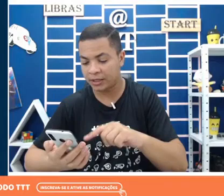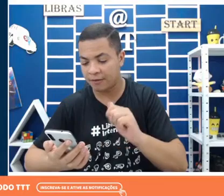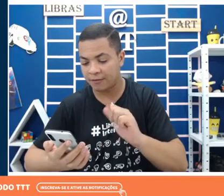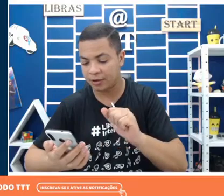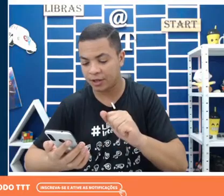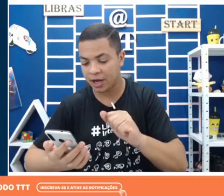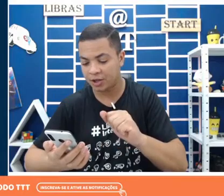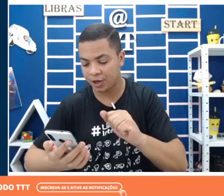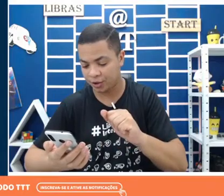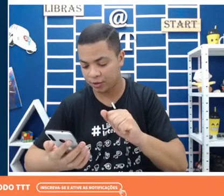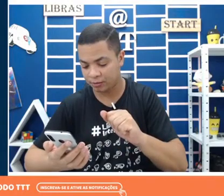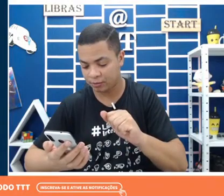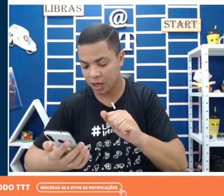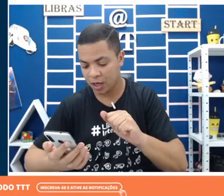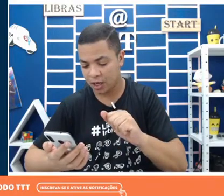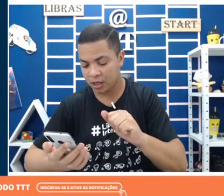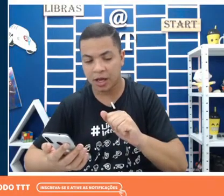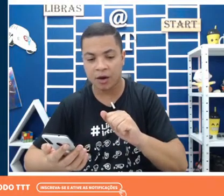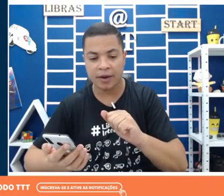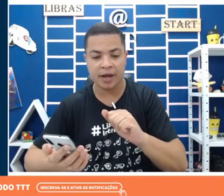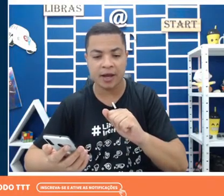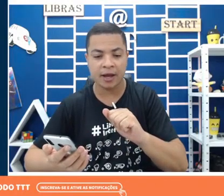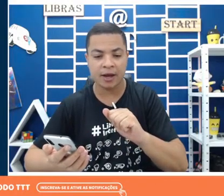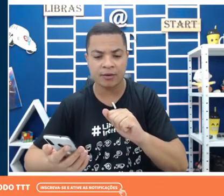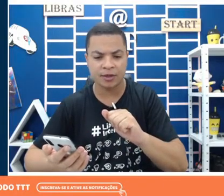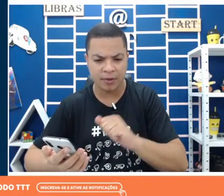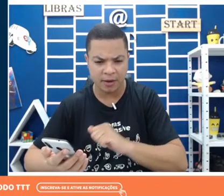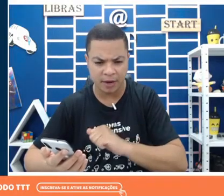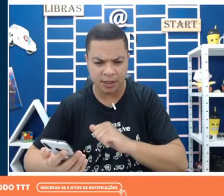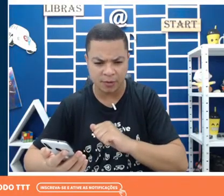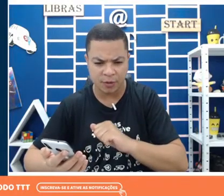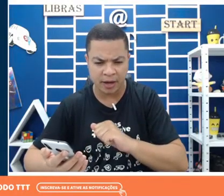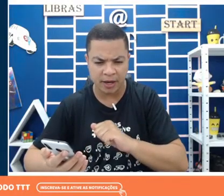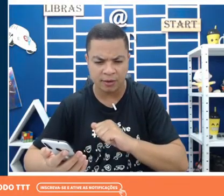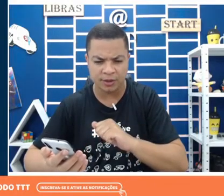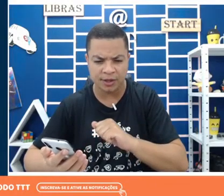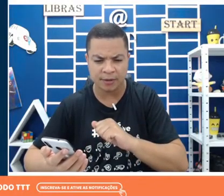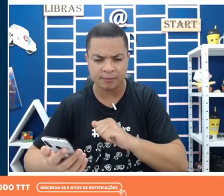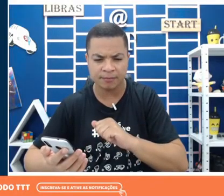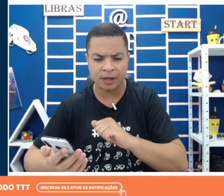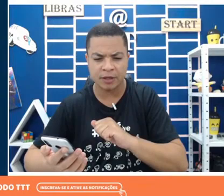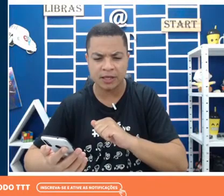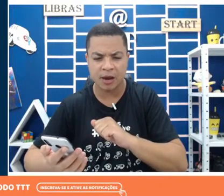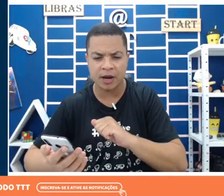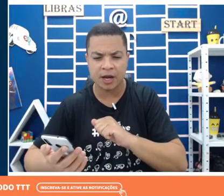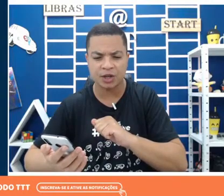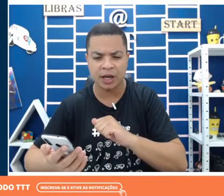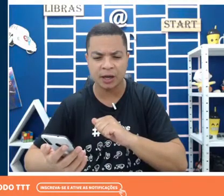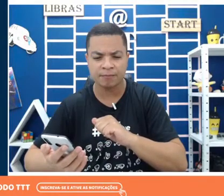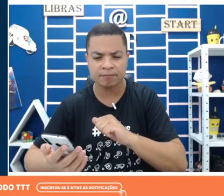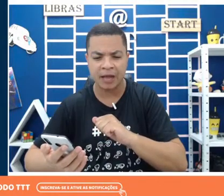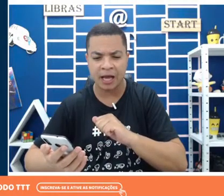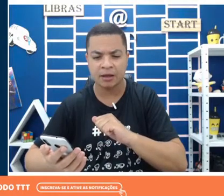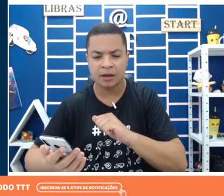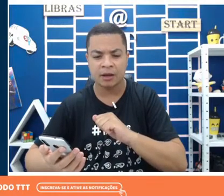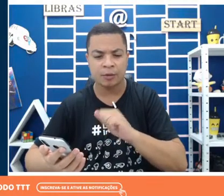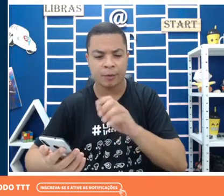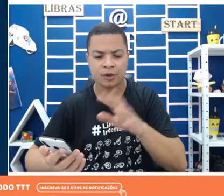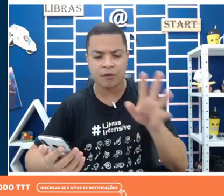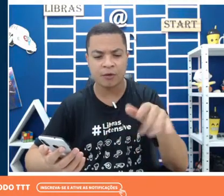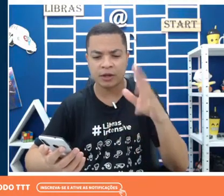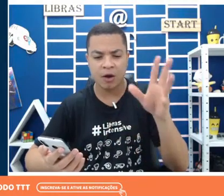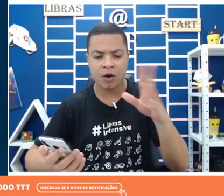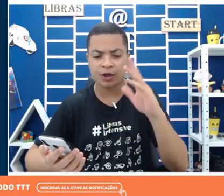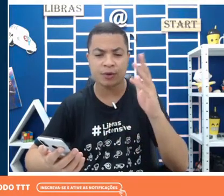No meu não tá travando, tá, gente? Então é o seu aí mesmo, Maria Lúcia. Depois você dá uma olhadinha aí, tá?